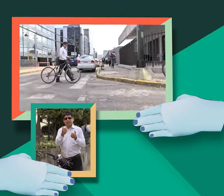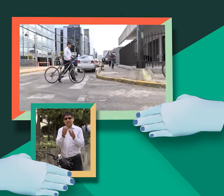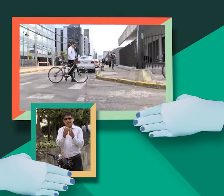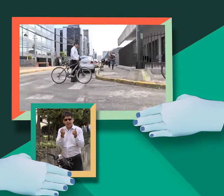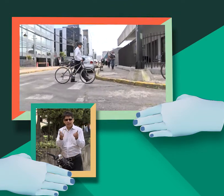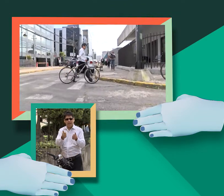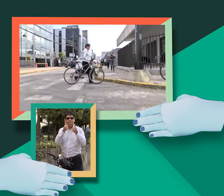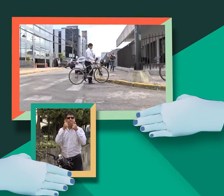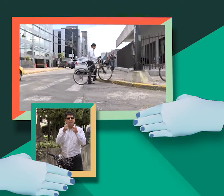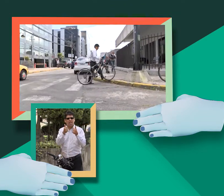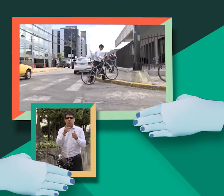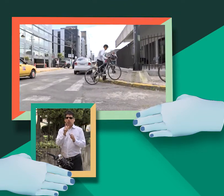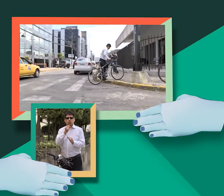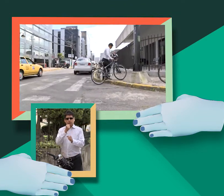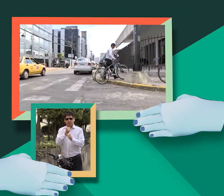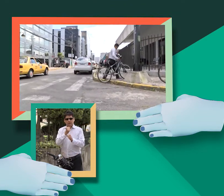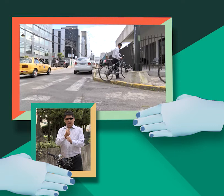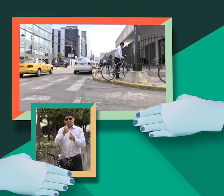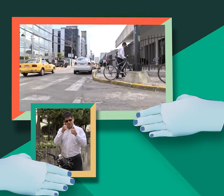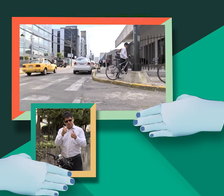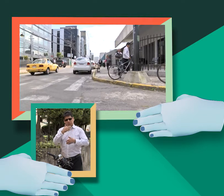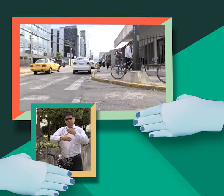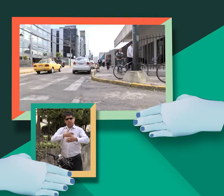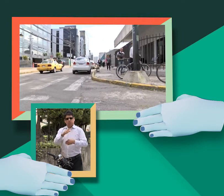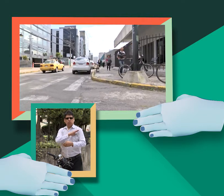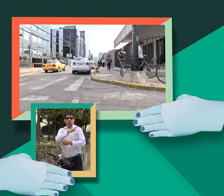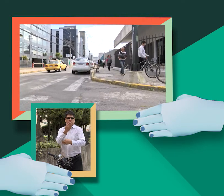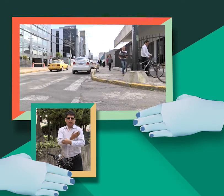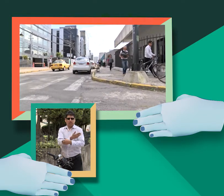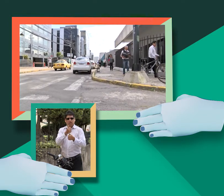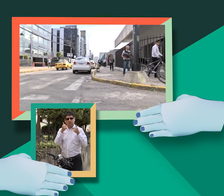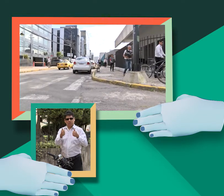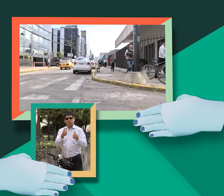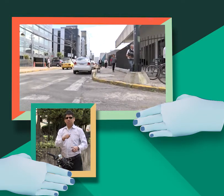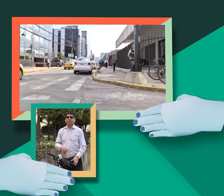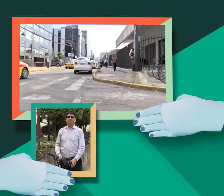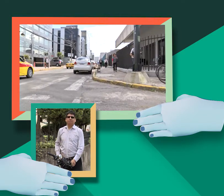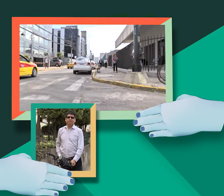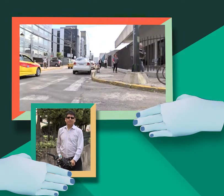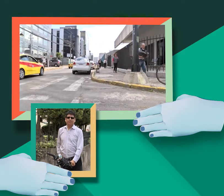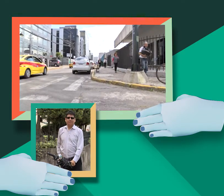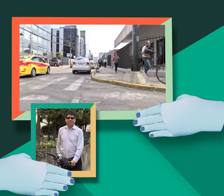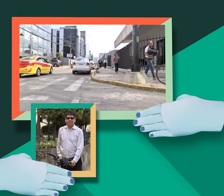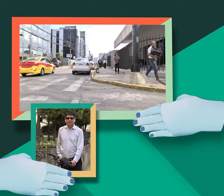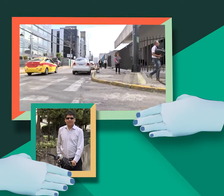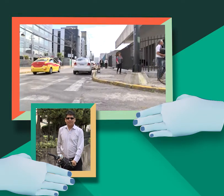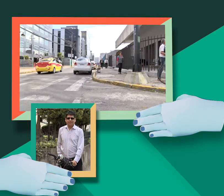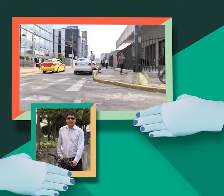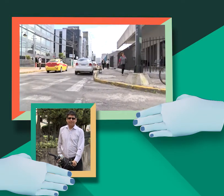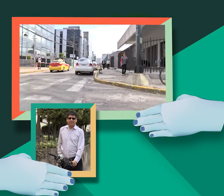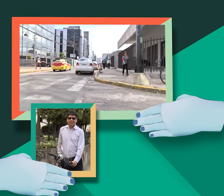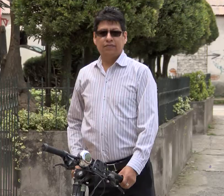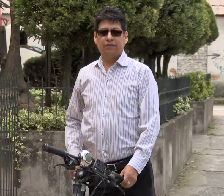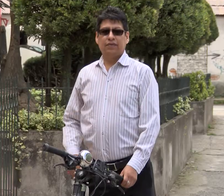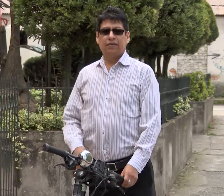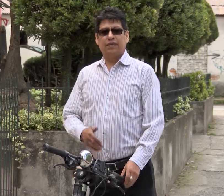por integrar muchas gracias porque ustedes nos ayudan a difundir nuestra cultura